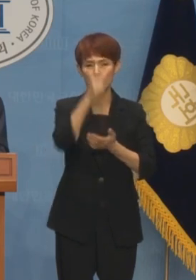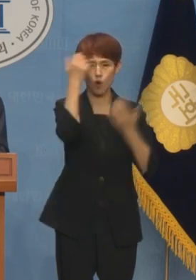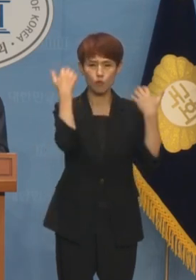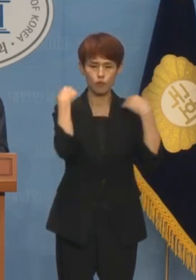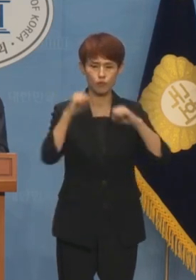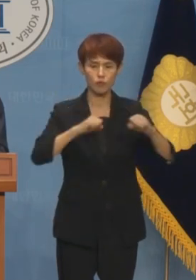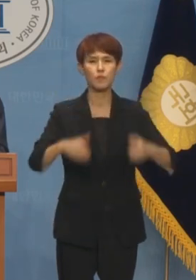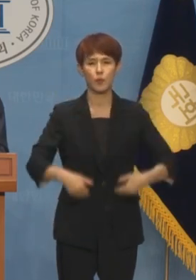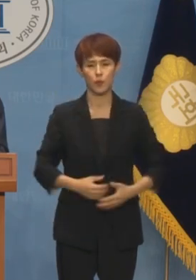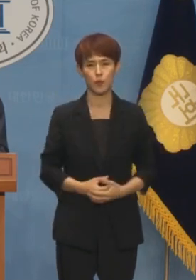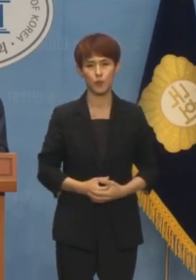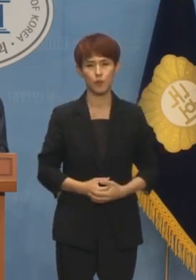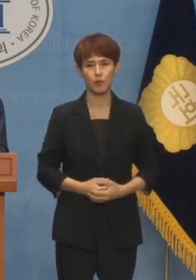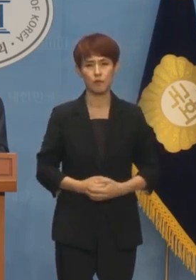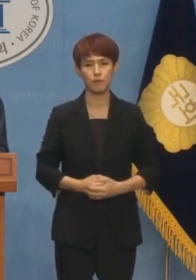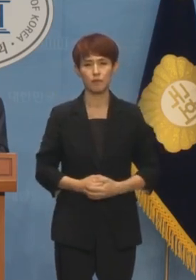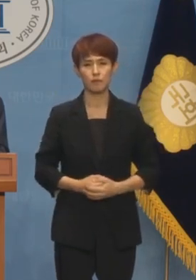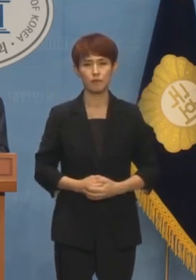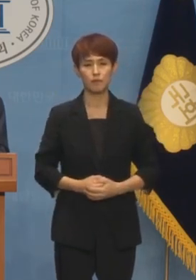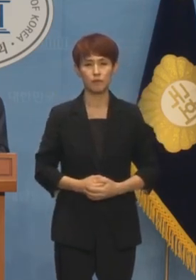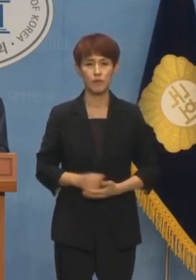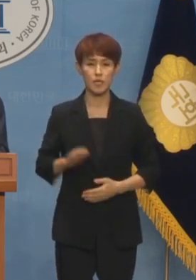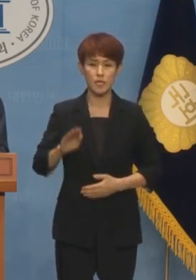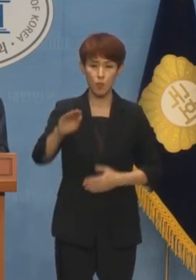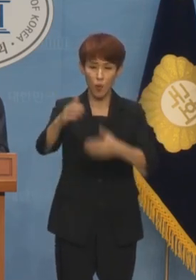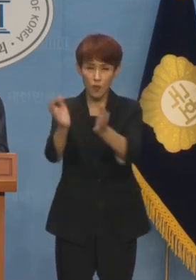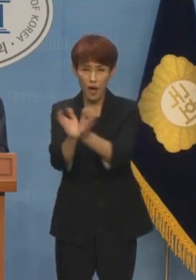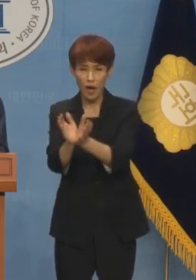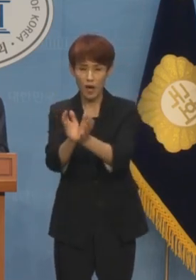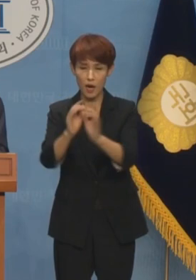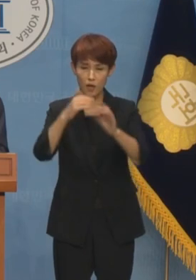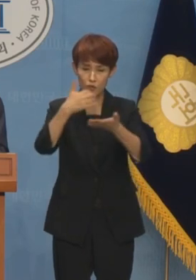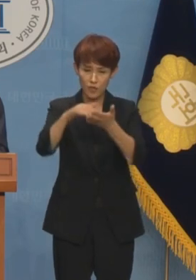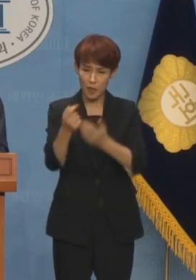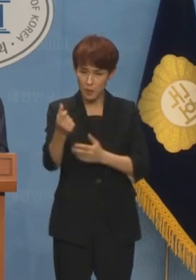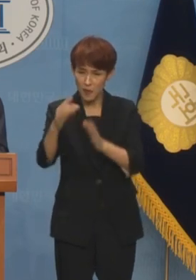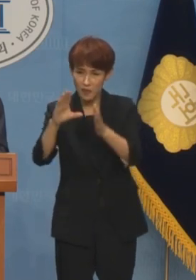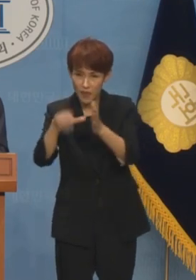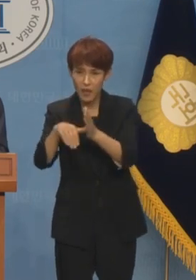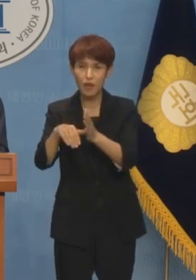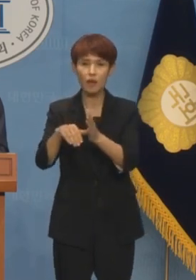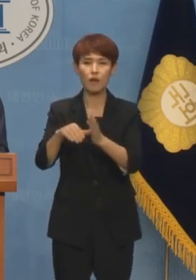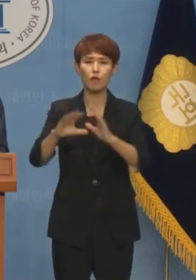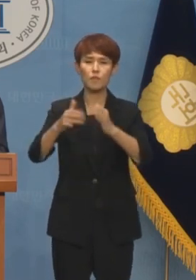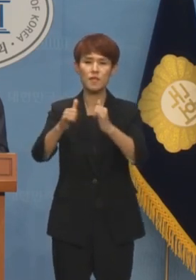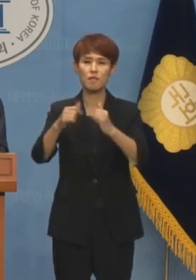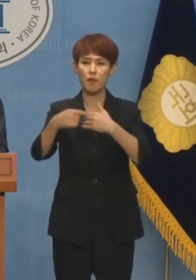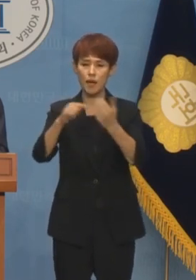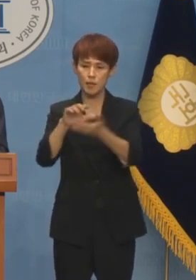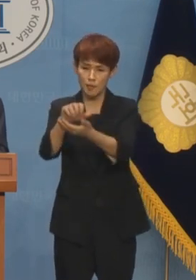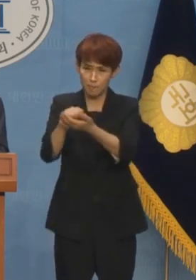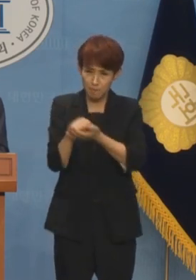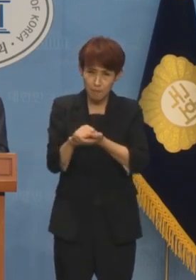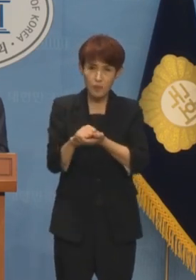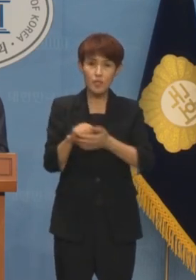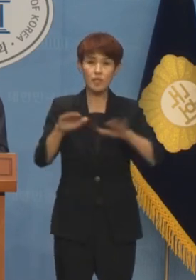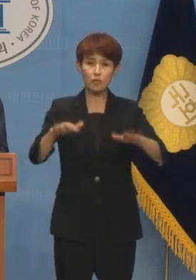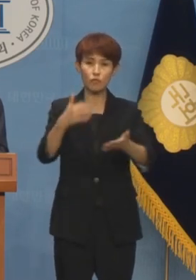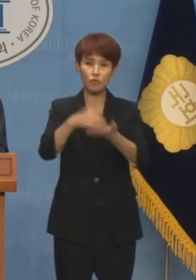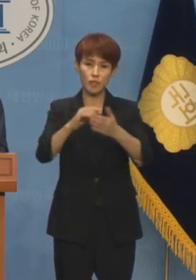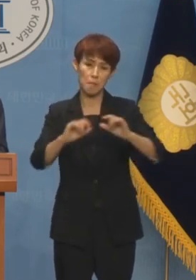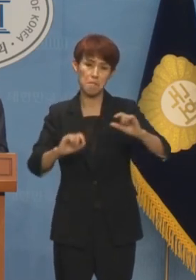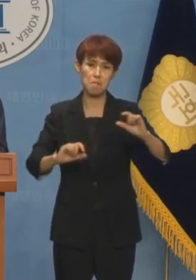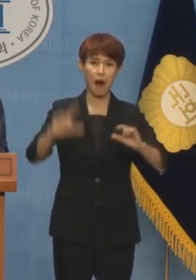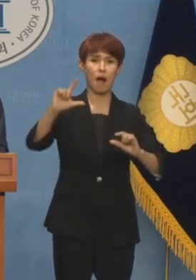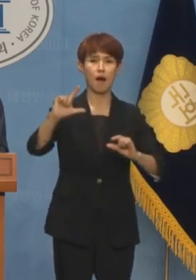진보 좌파 진영이 소수파였을 때 기층 민심을 파고들어서 오늘 다수파, 주류